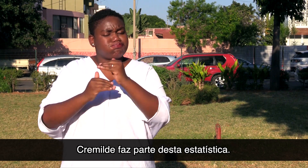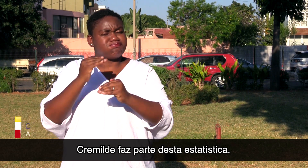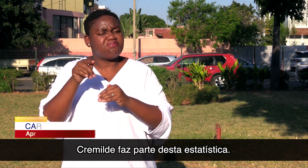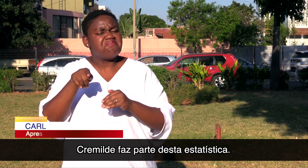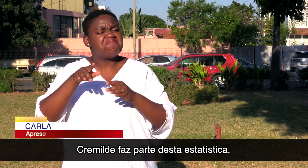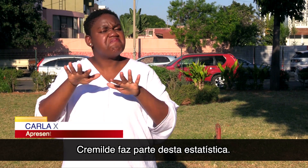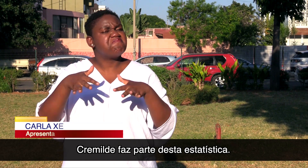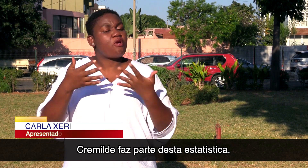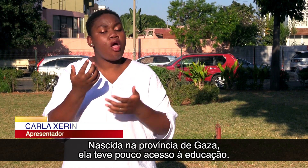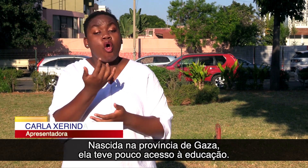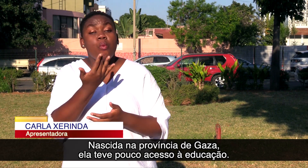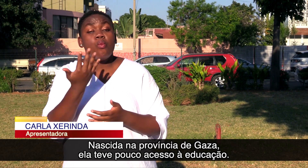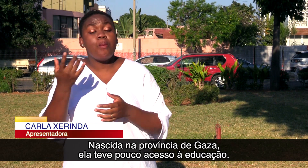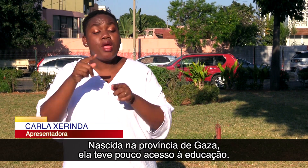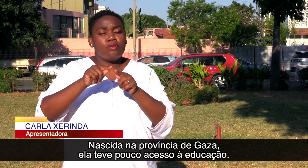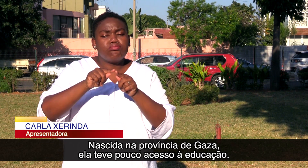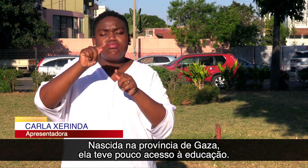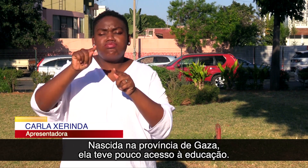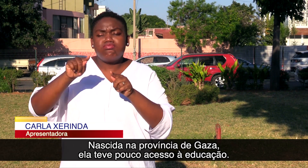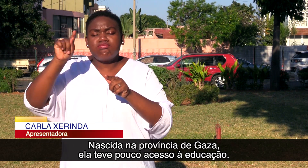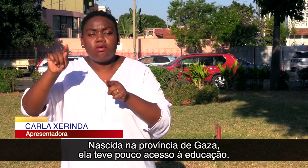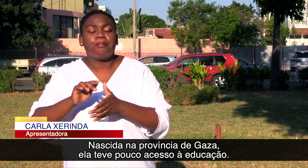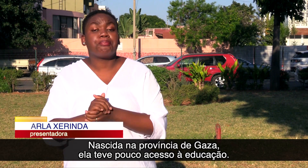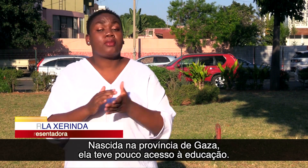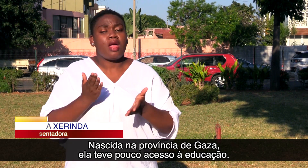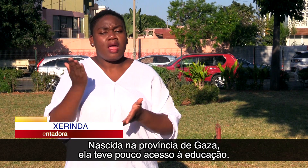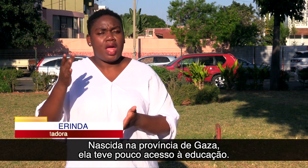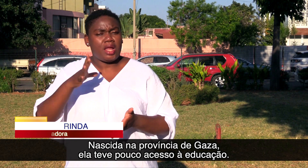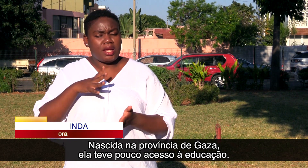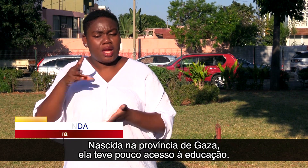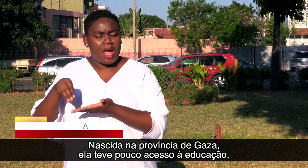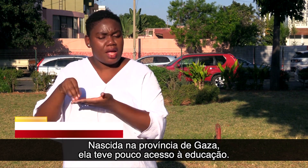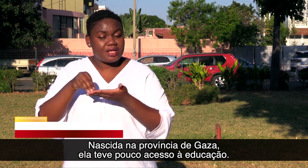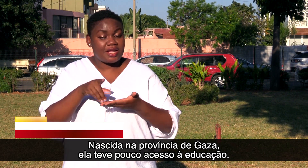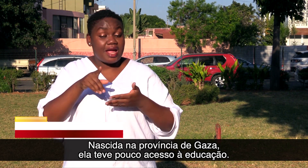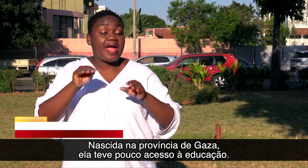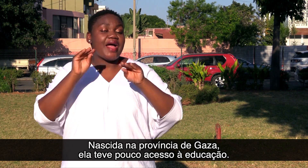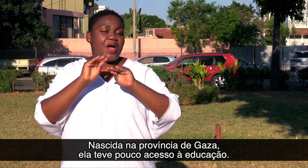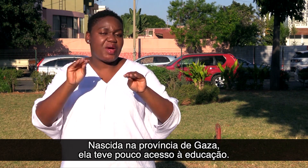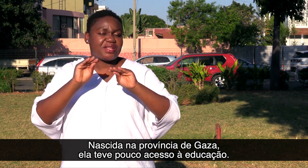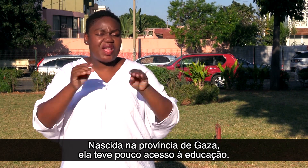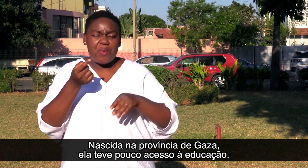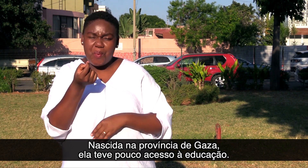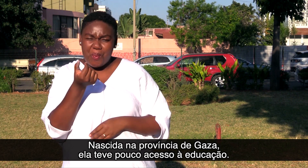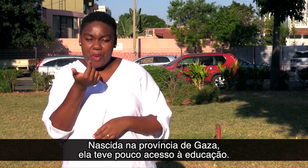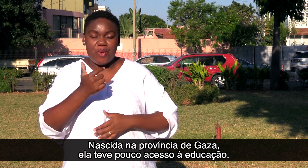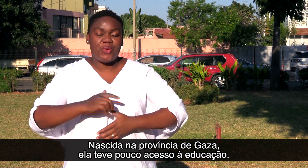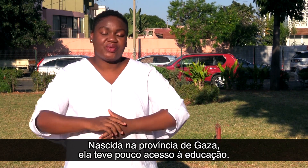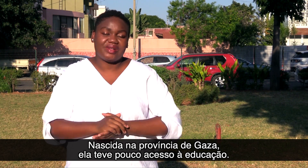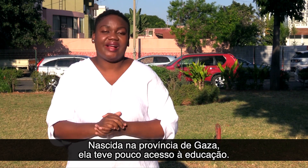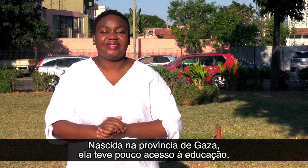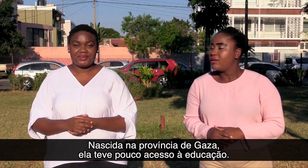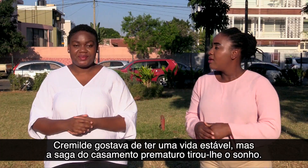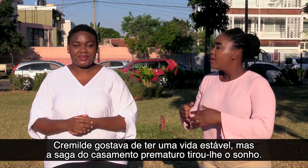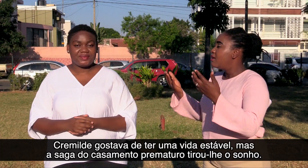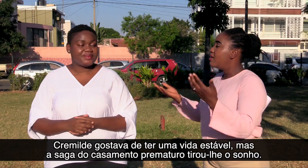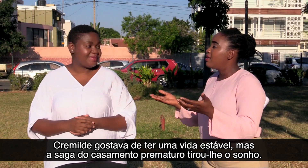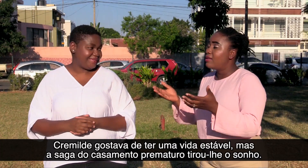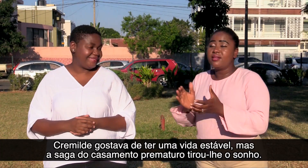desta estatística. Nascida na província de Gaza, ela teve pouco acesso à educação.